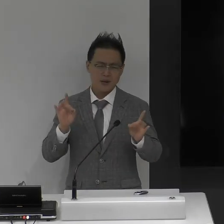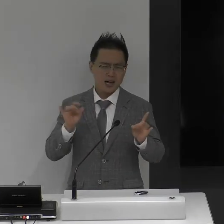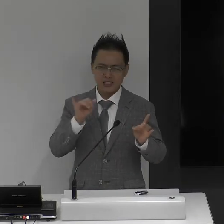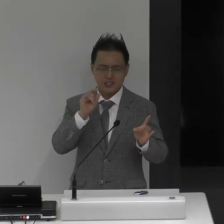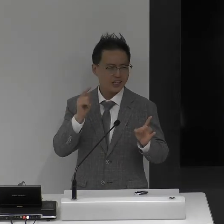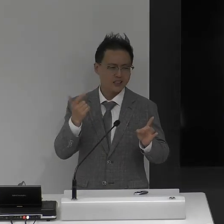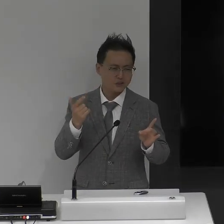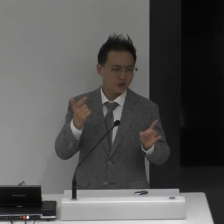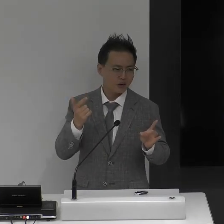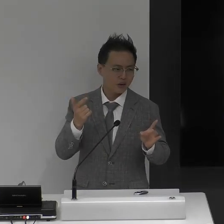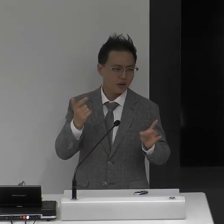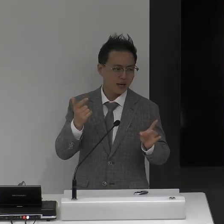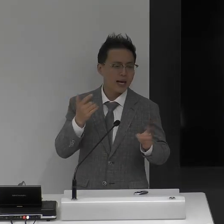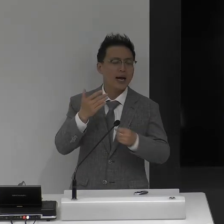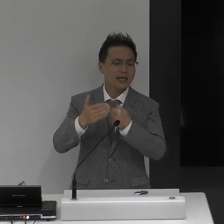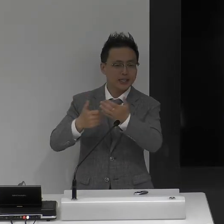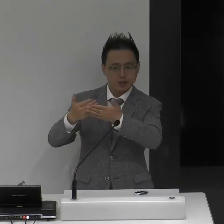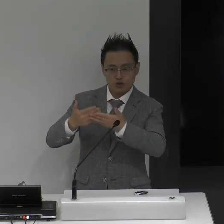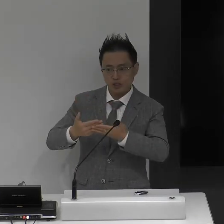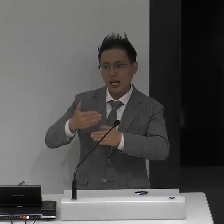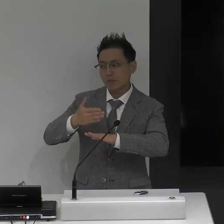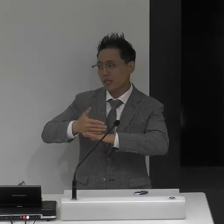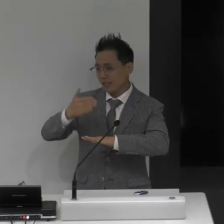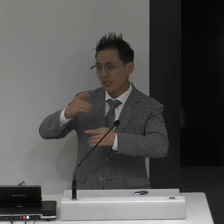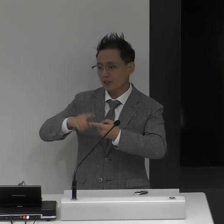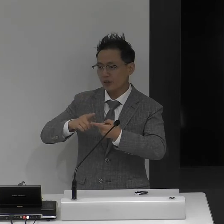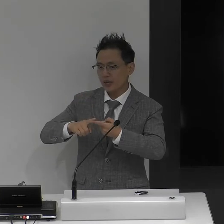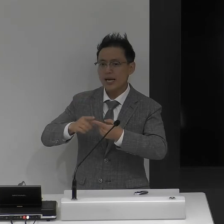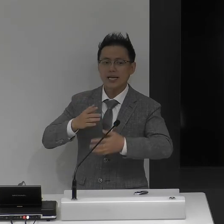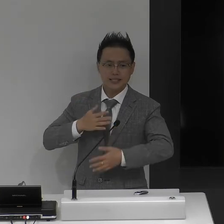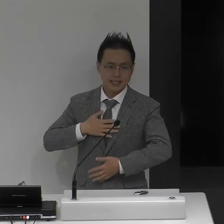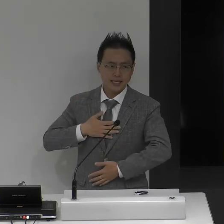가만히 있지 않았어요. 하나님께서 주신 감사에 대해서 제가